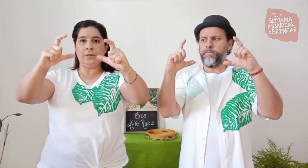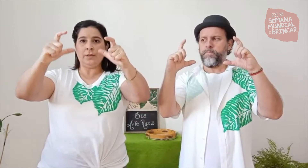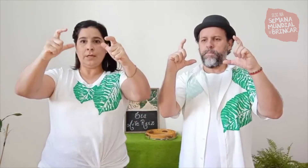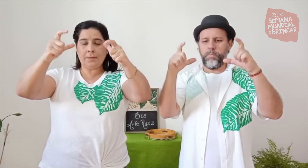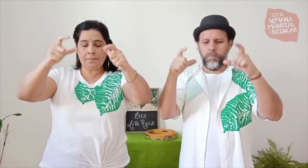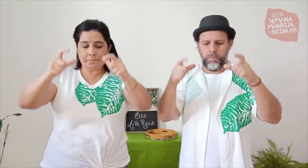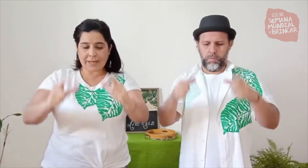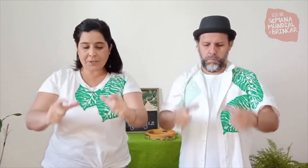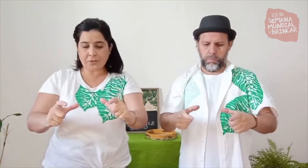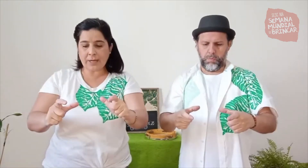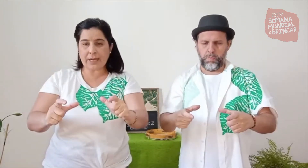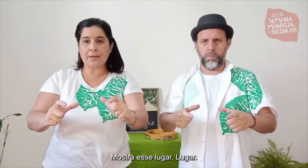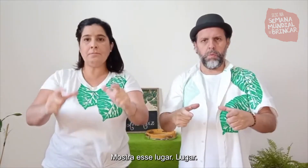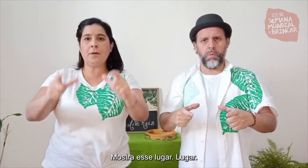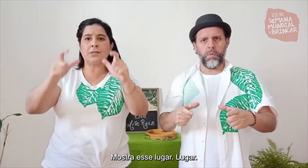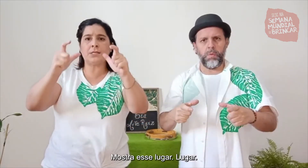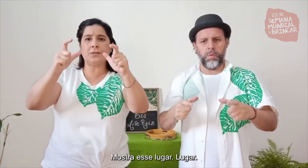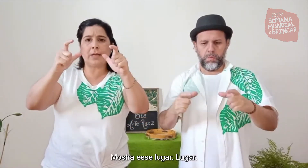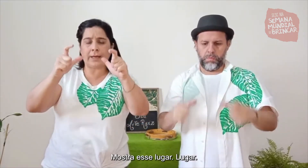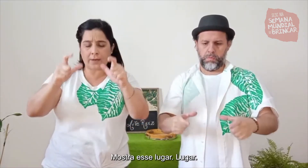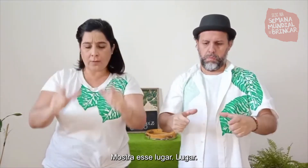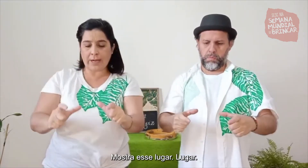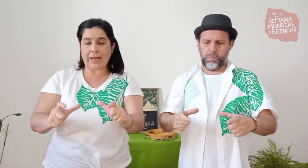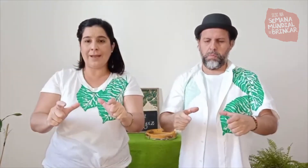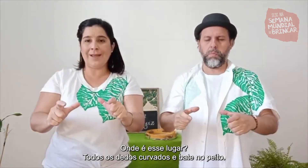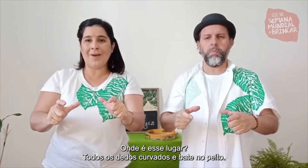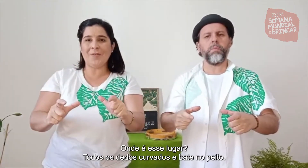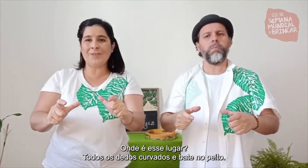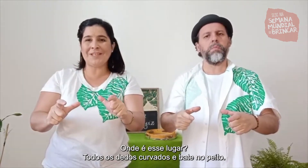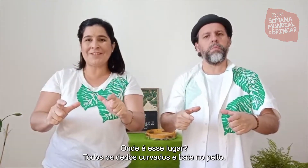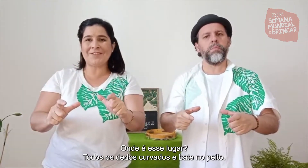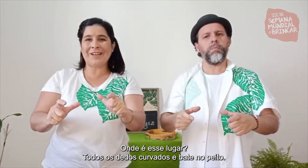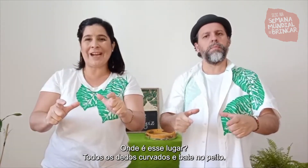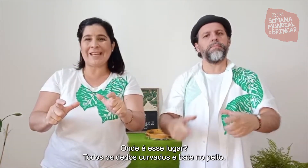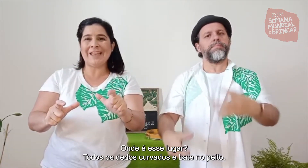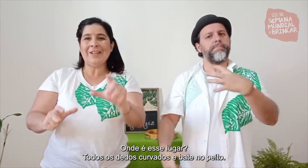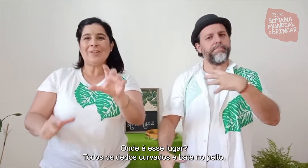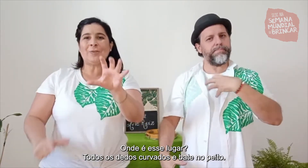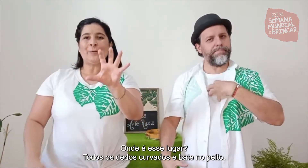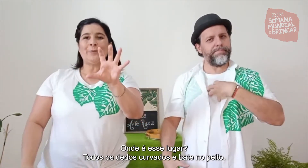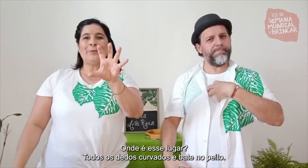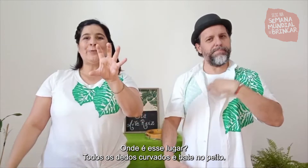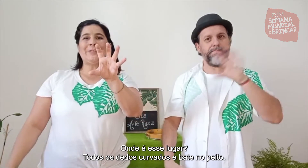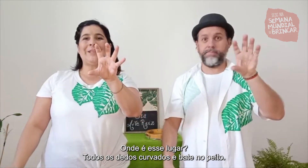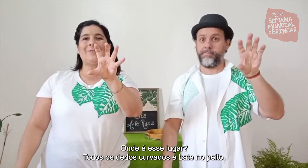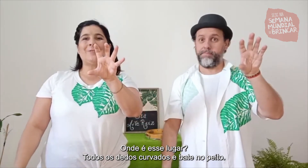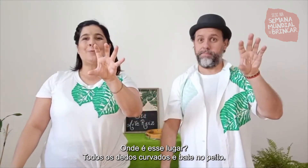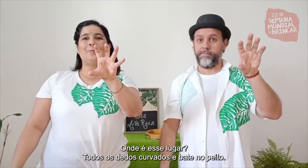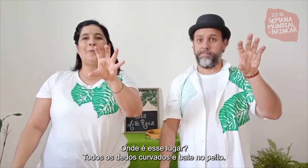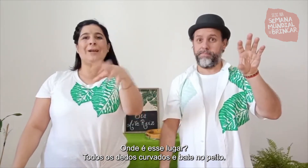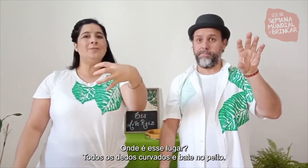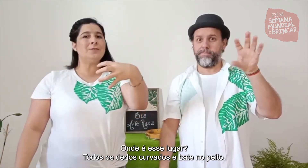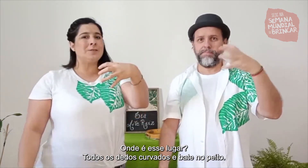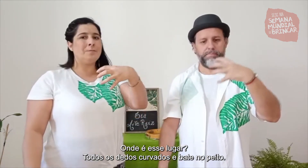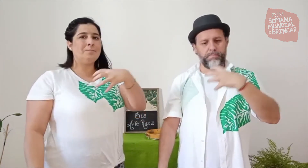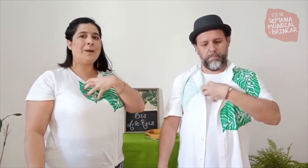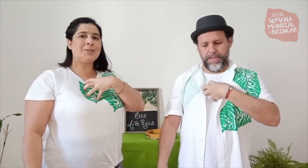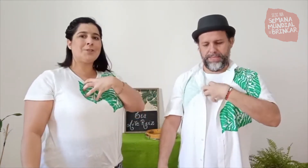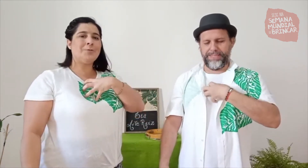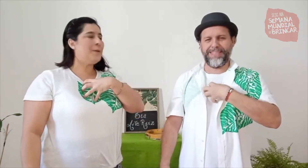e bate o lugar. Mostra esse lugar. Lugar. Onde é esse lugar? Todos os dedos curvados, bate no